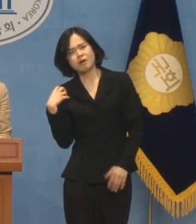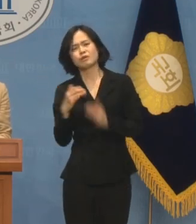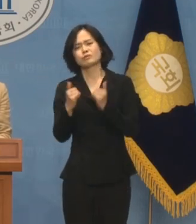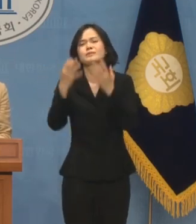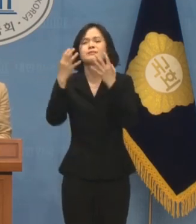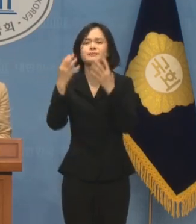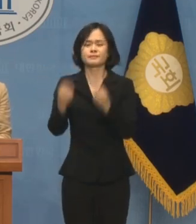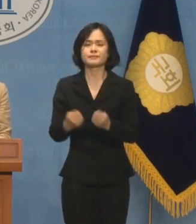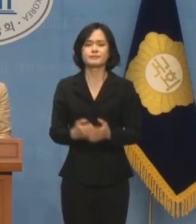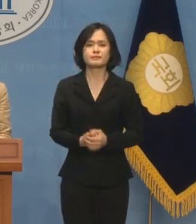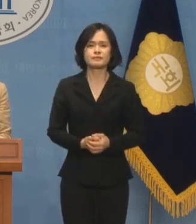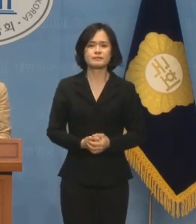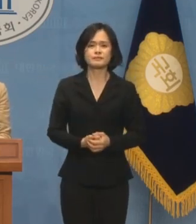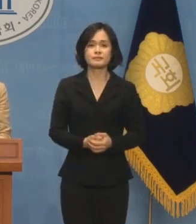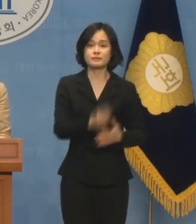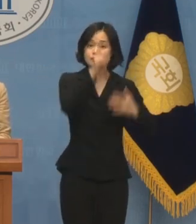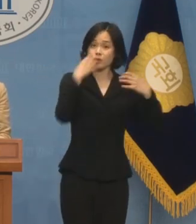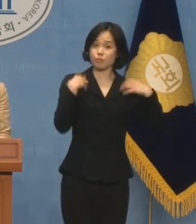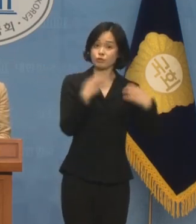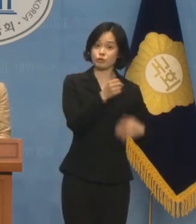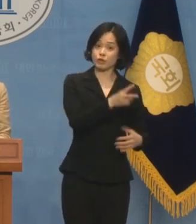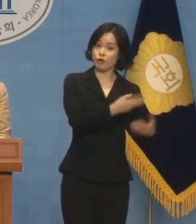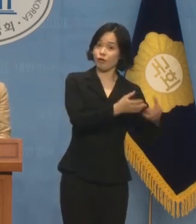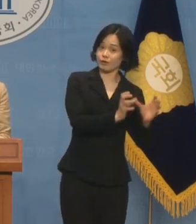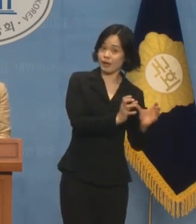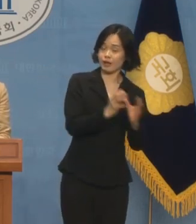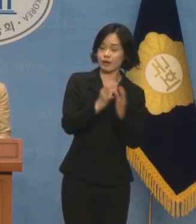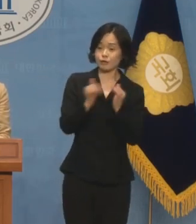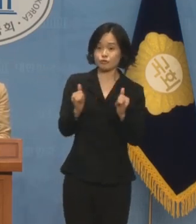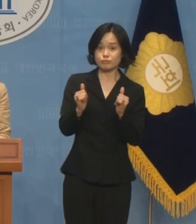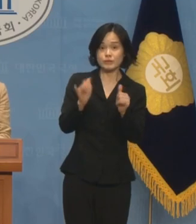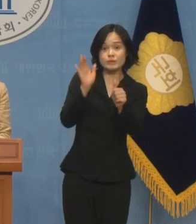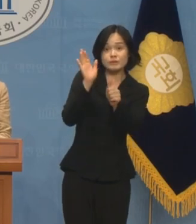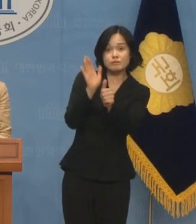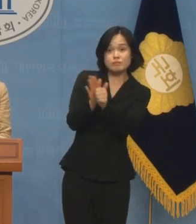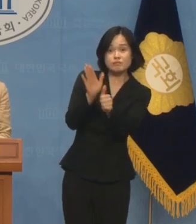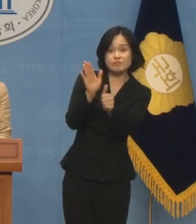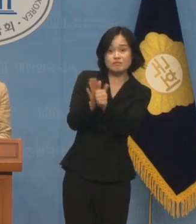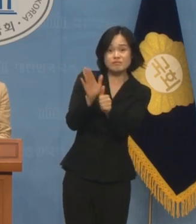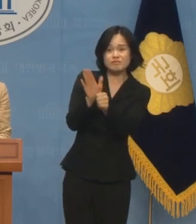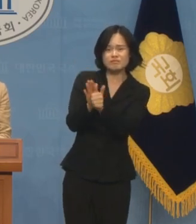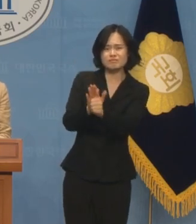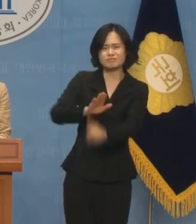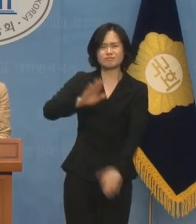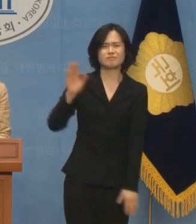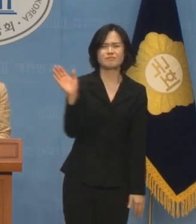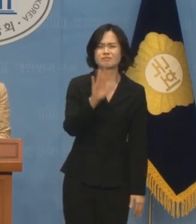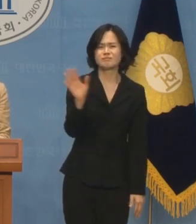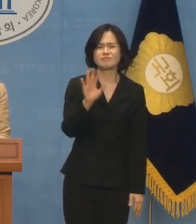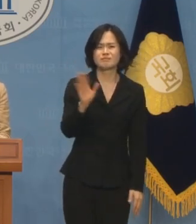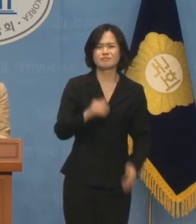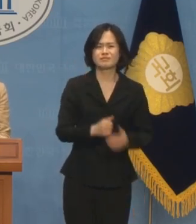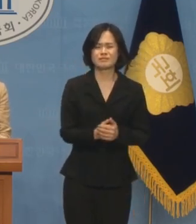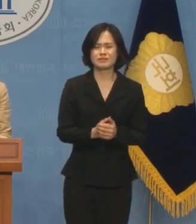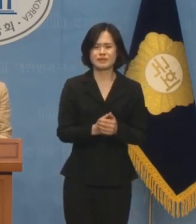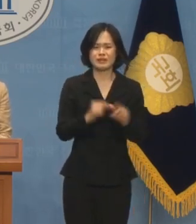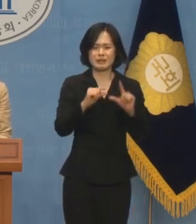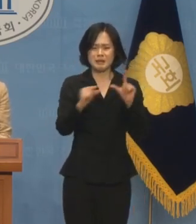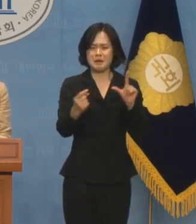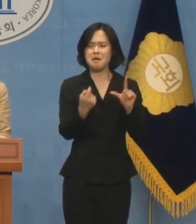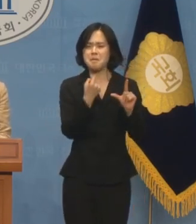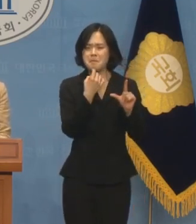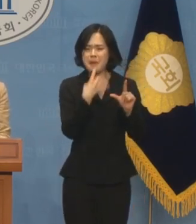정부 여당은 국민 모드를 지원하는 민생 회복 지원금 대신 소규모 핀셋 지원하겠다는 무책임한